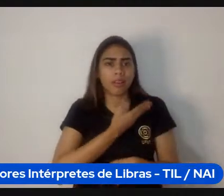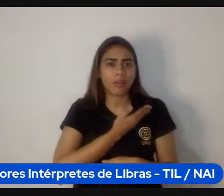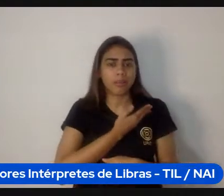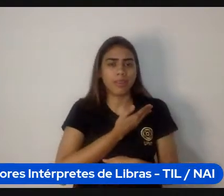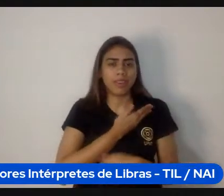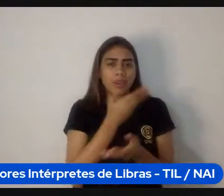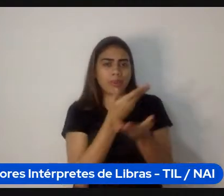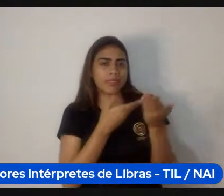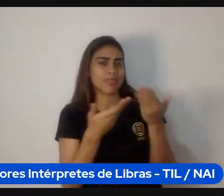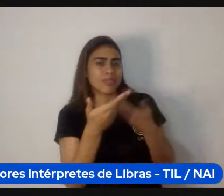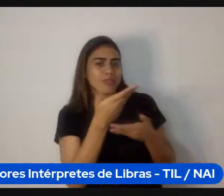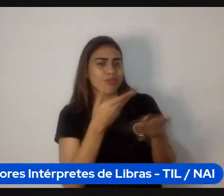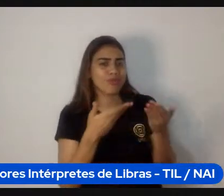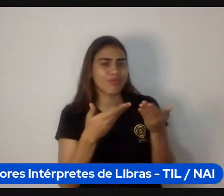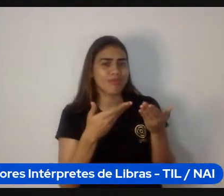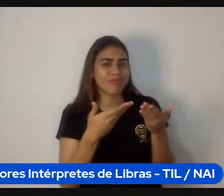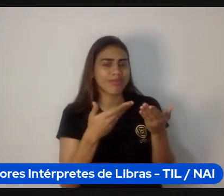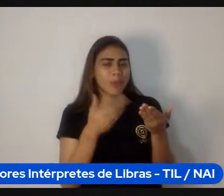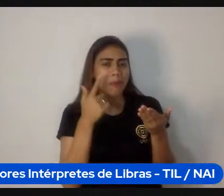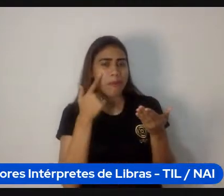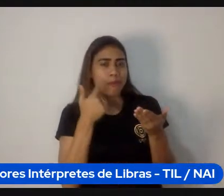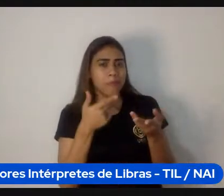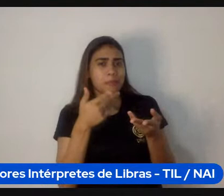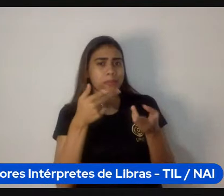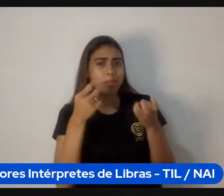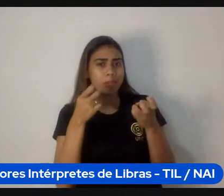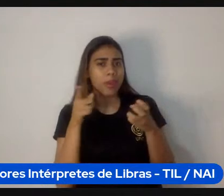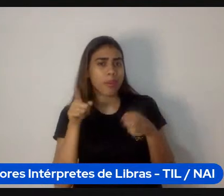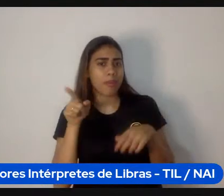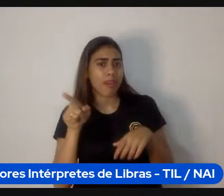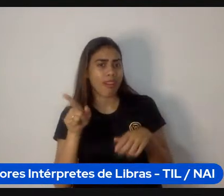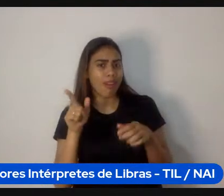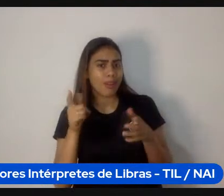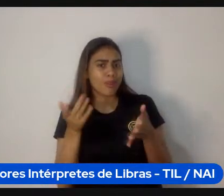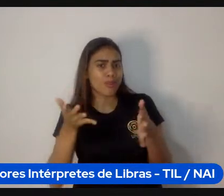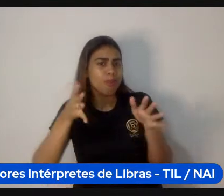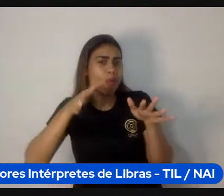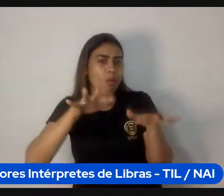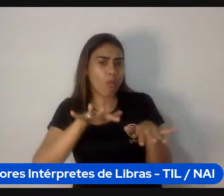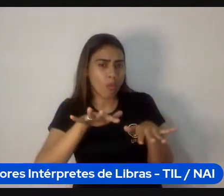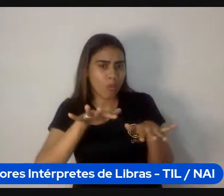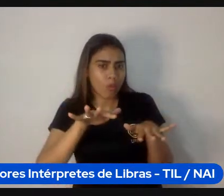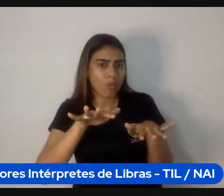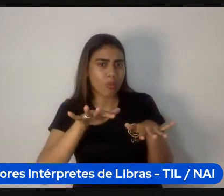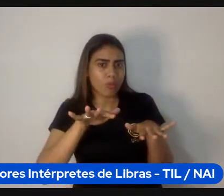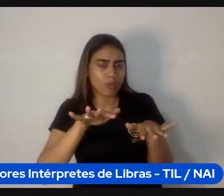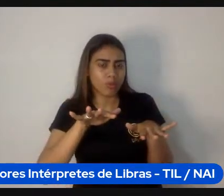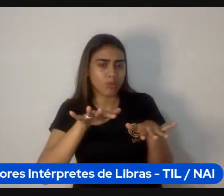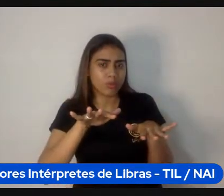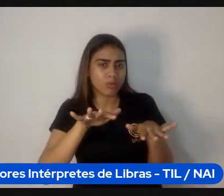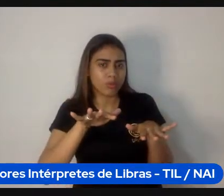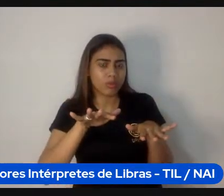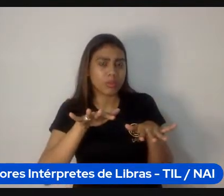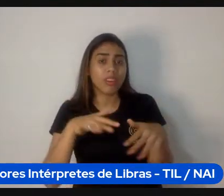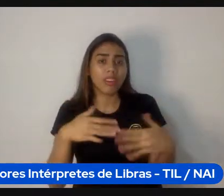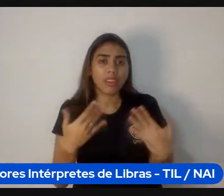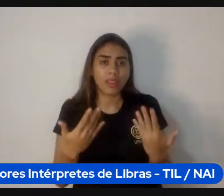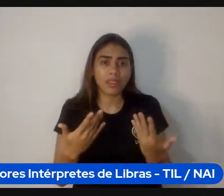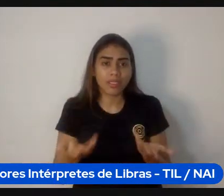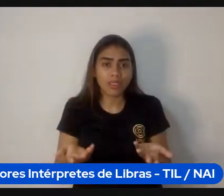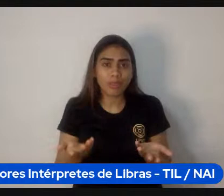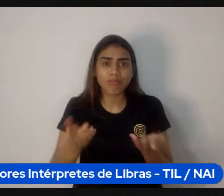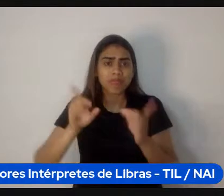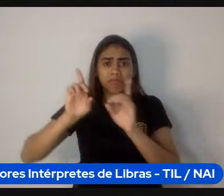esse convívio faz a naturalização da deficiência. Ou seja, não é